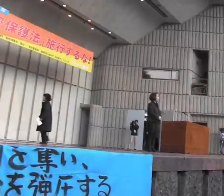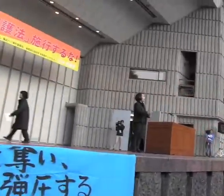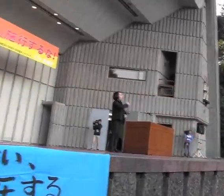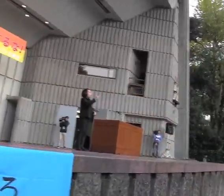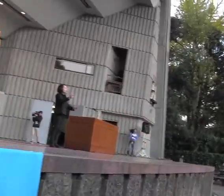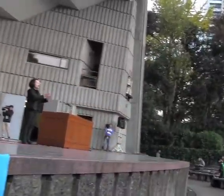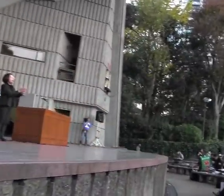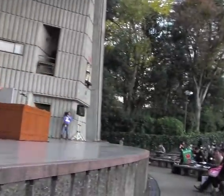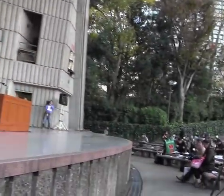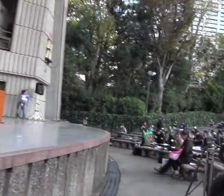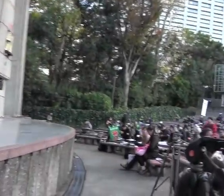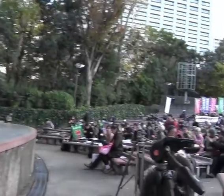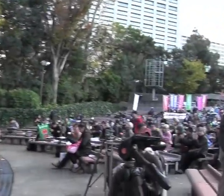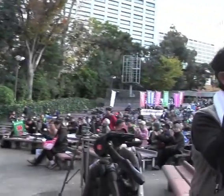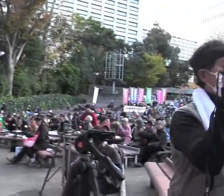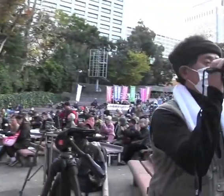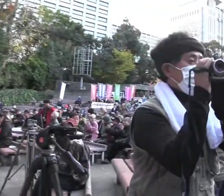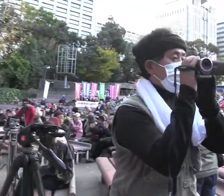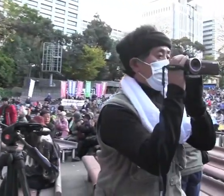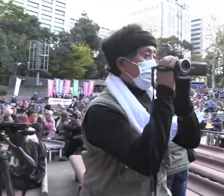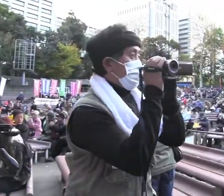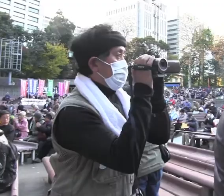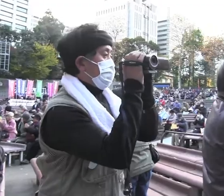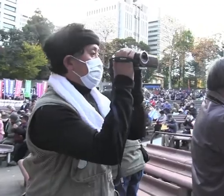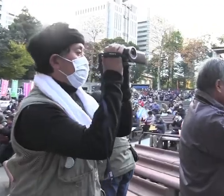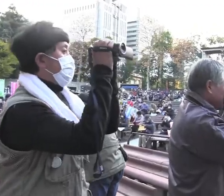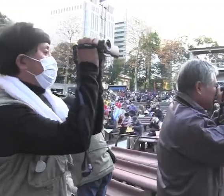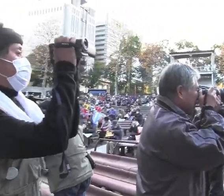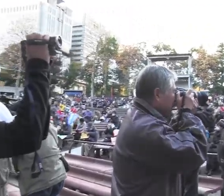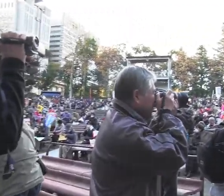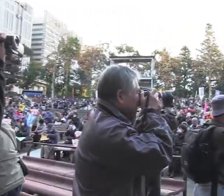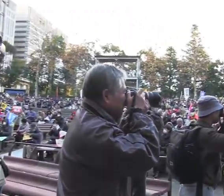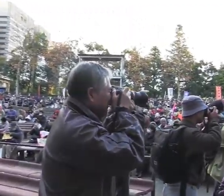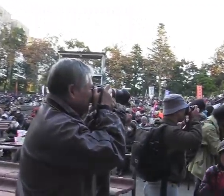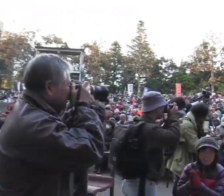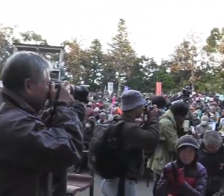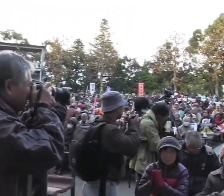きな拍手によって確認をされました。ありがとうございます。